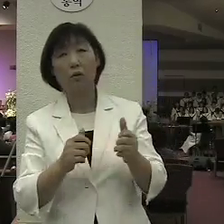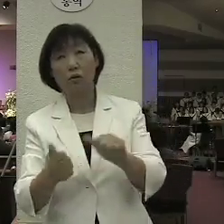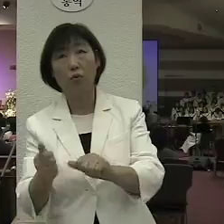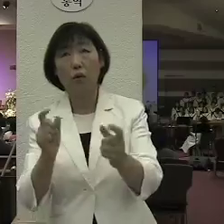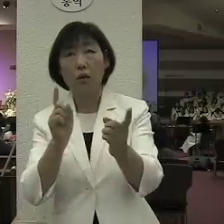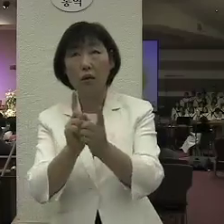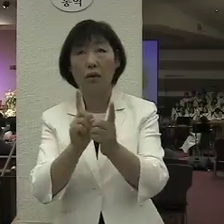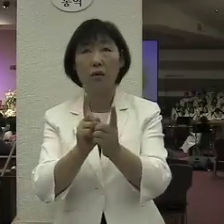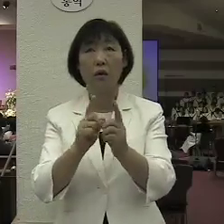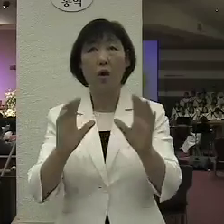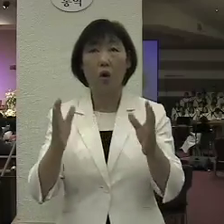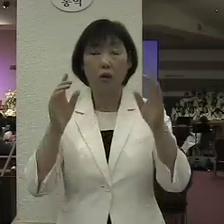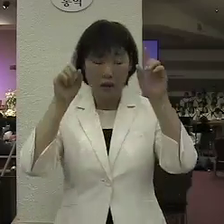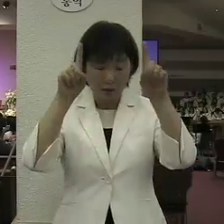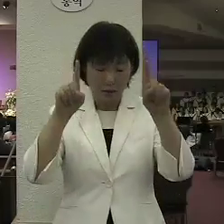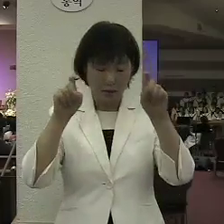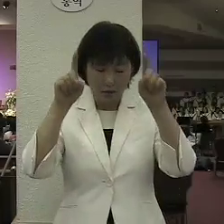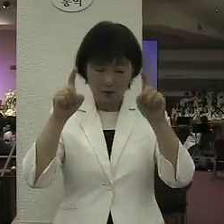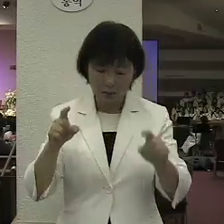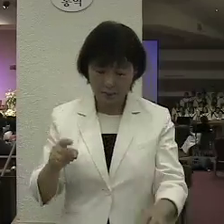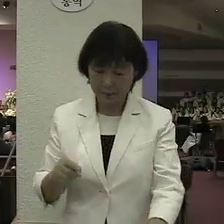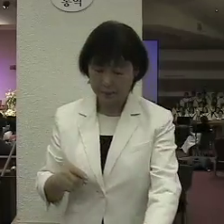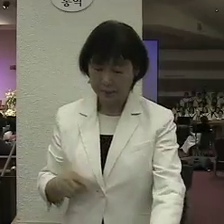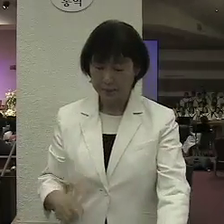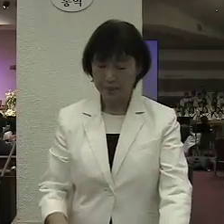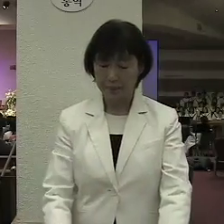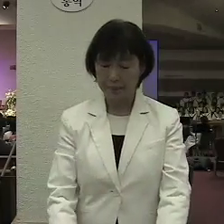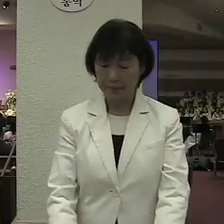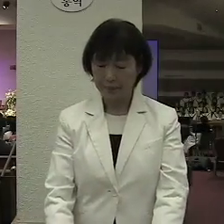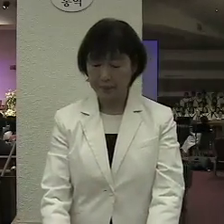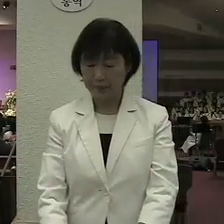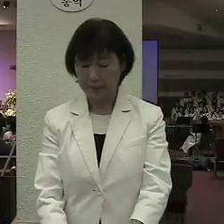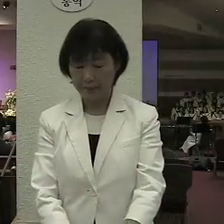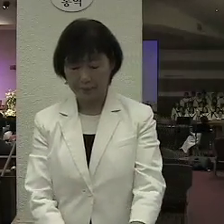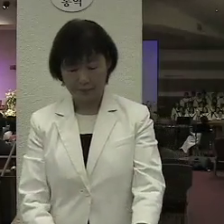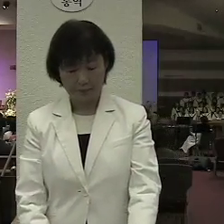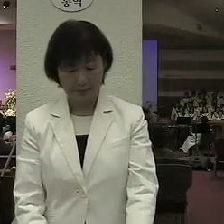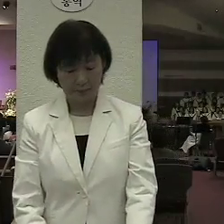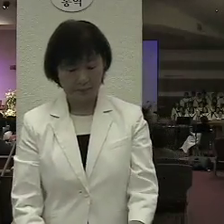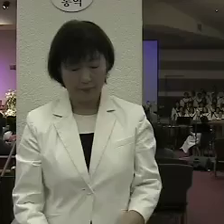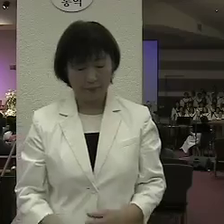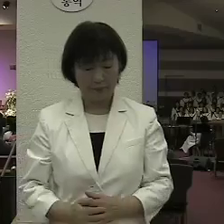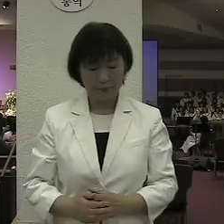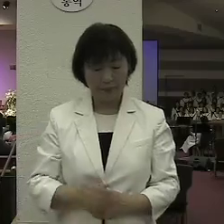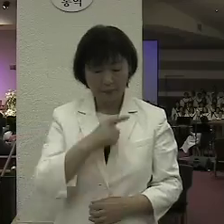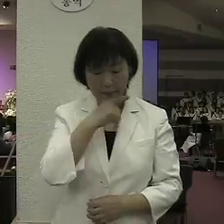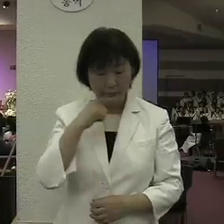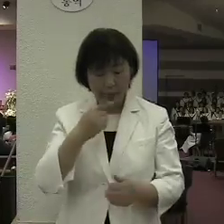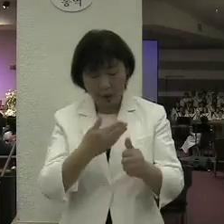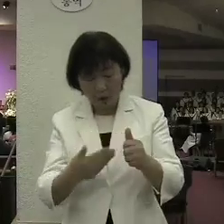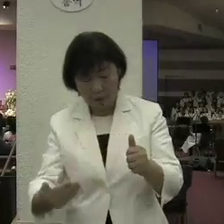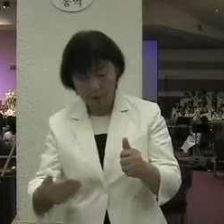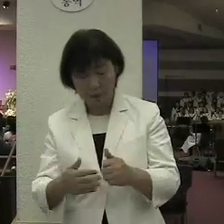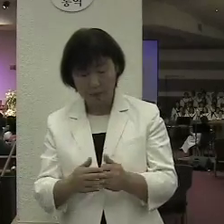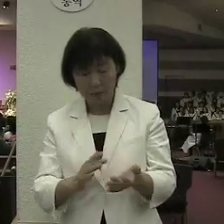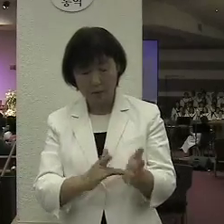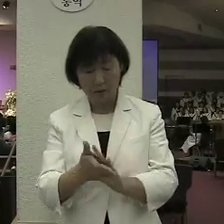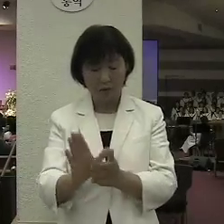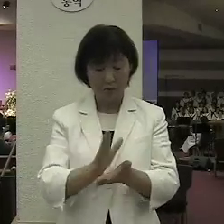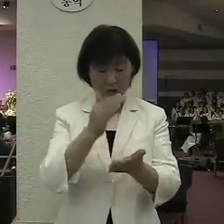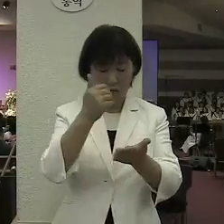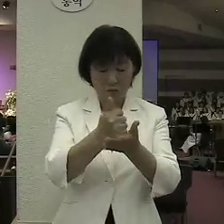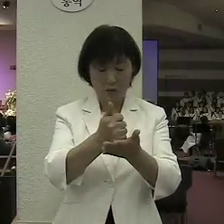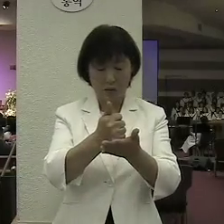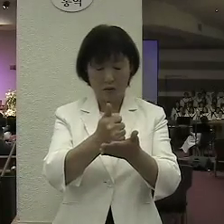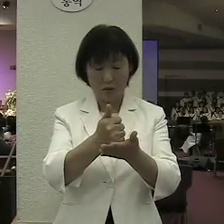받고 축복도 받고 하나님께서 이루시고자 하는 화목을 이루셨기 때문에 십자가에 달려 죽으신 예수 그리스도가